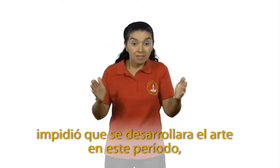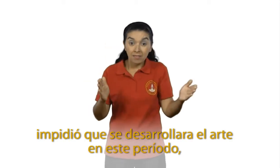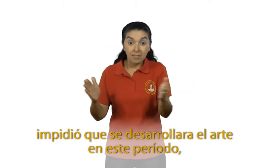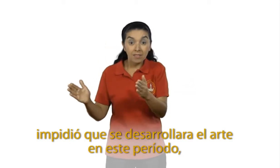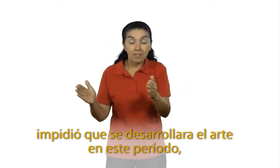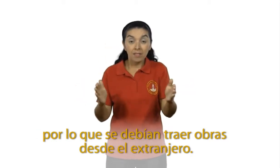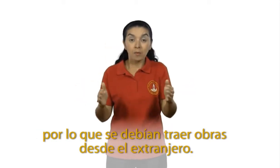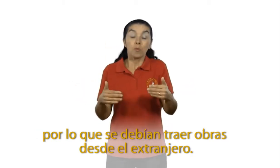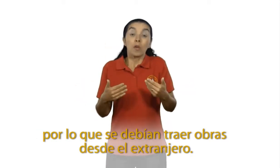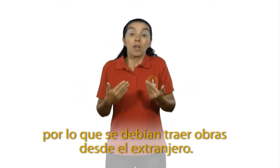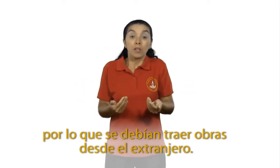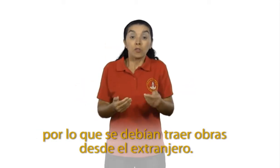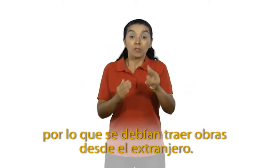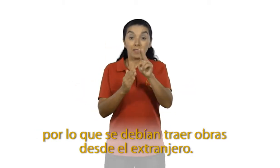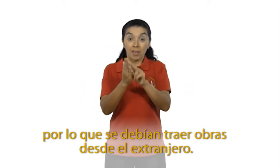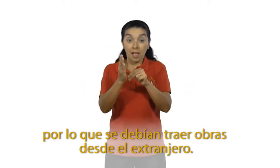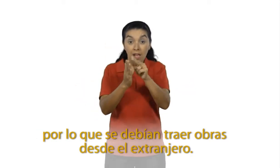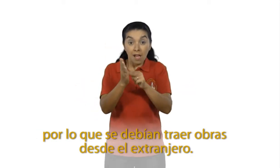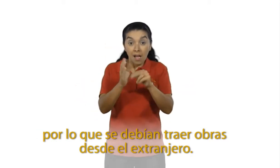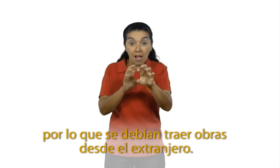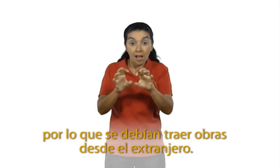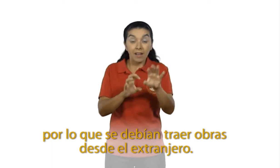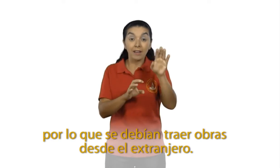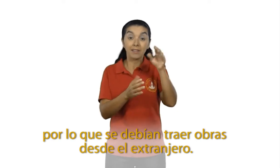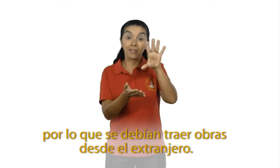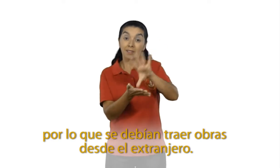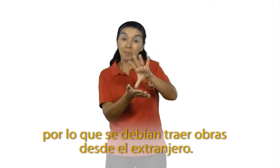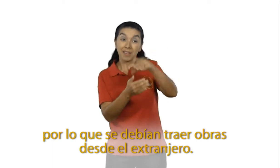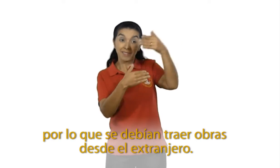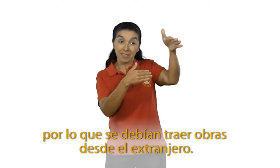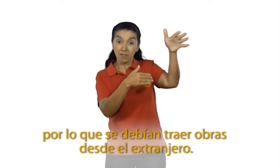período, por lo que se debían traer obras desde el extranjero.